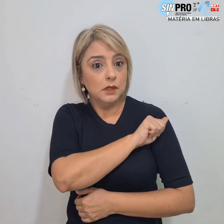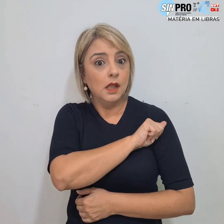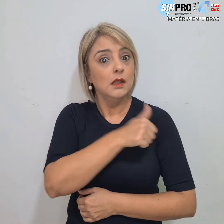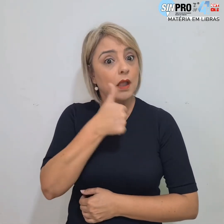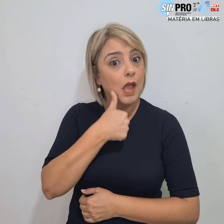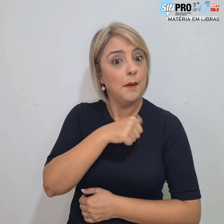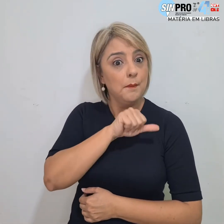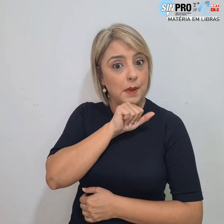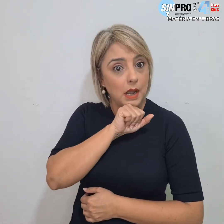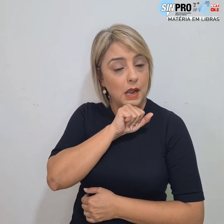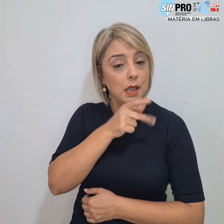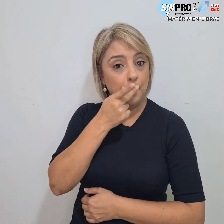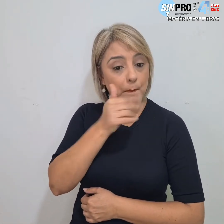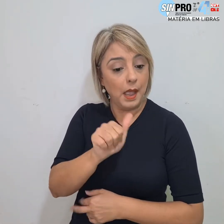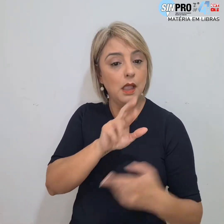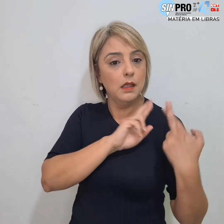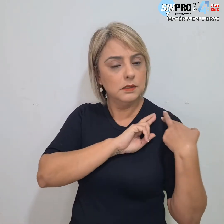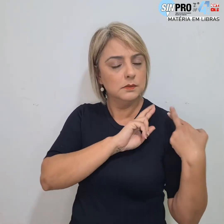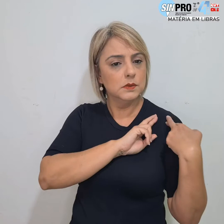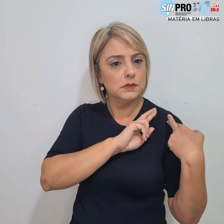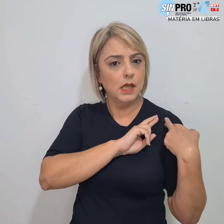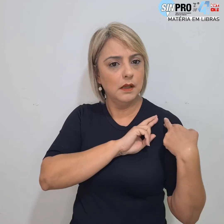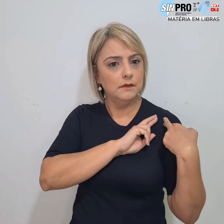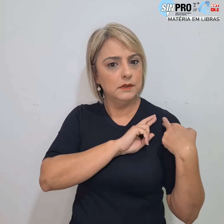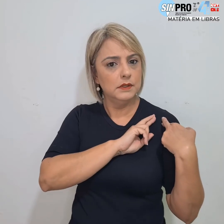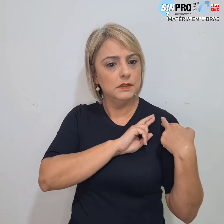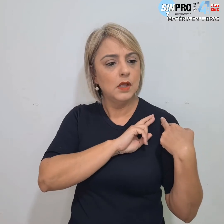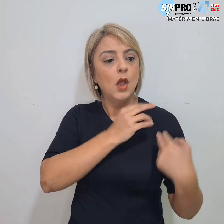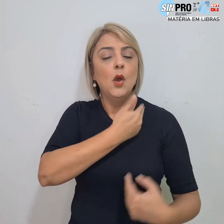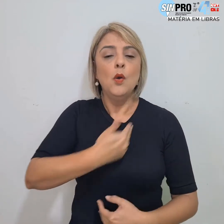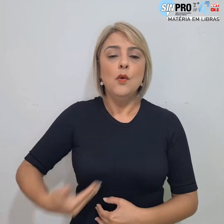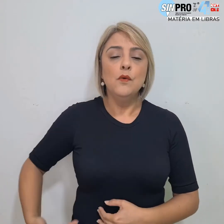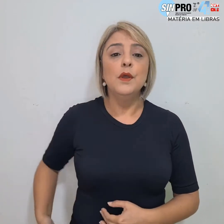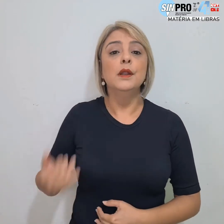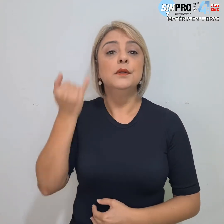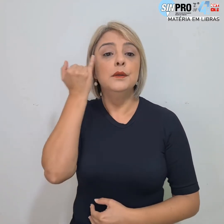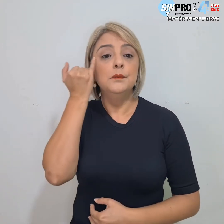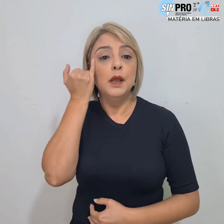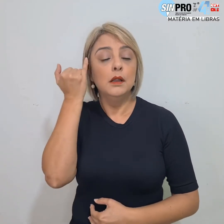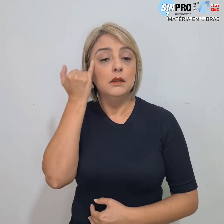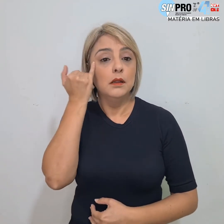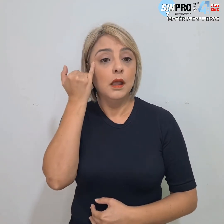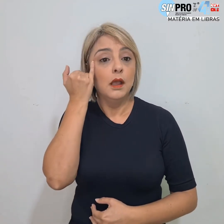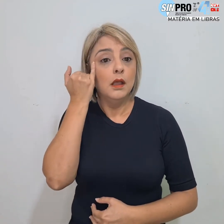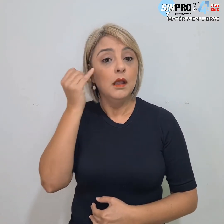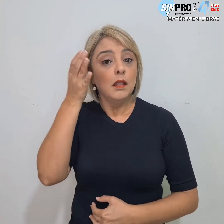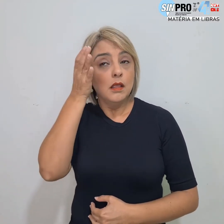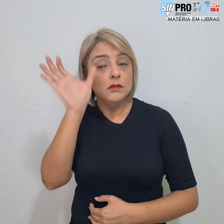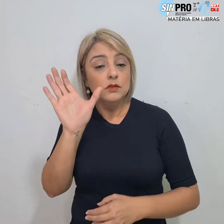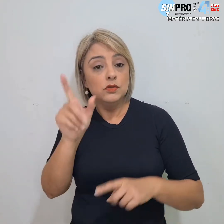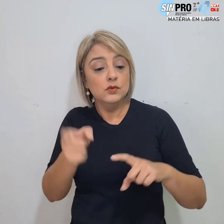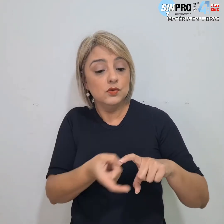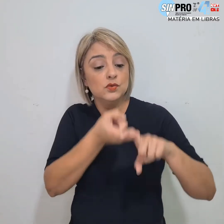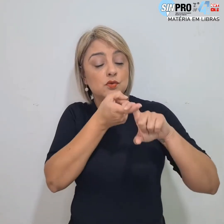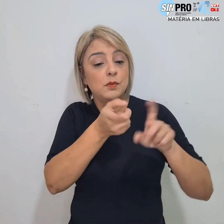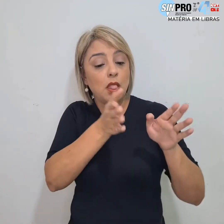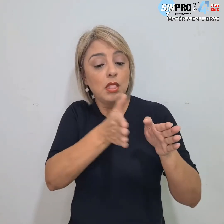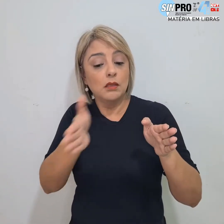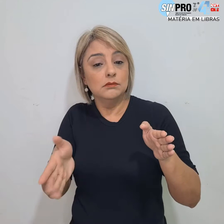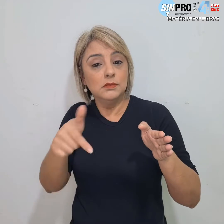mães, pais e responsáveis, o governador Ibanez Rocha decidiu suspender, por tempo